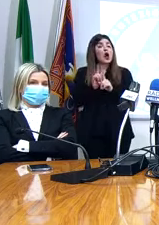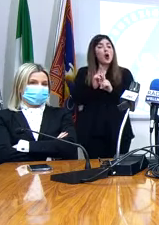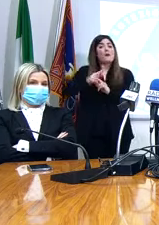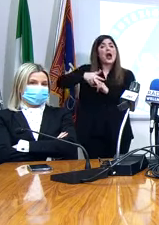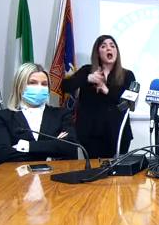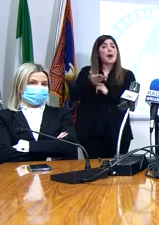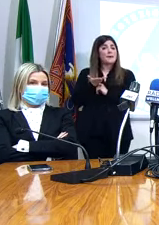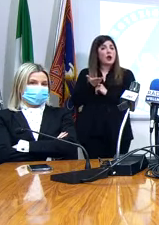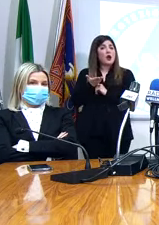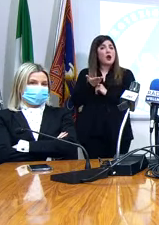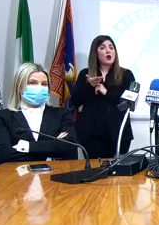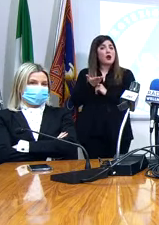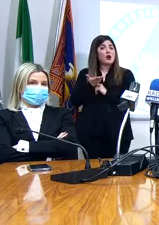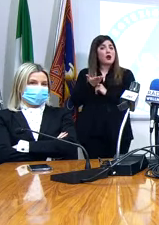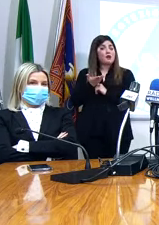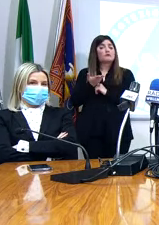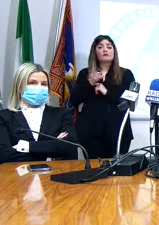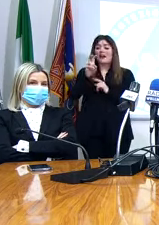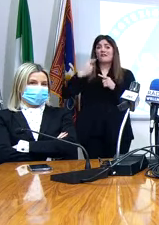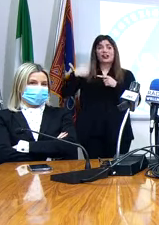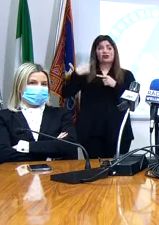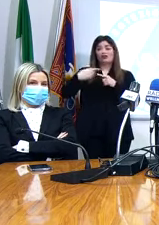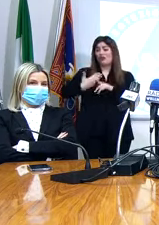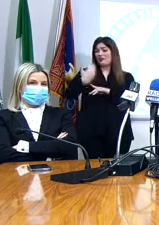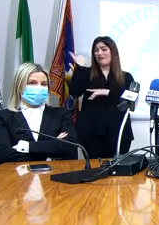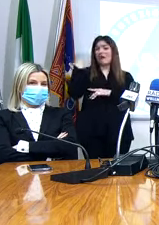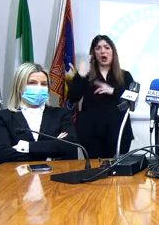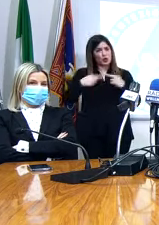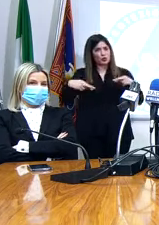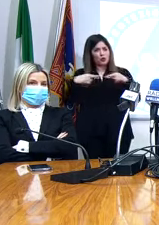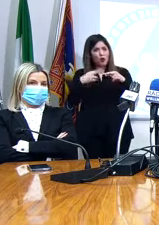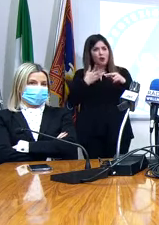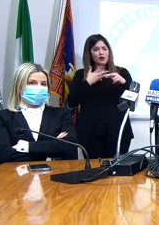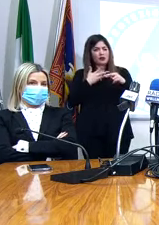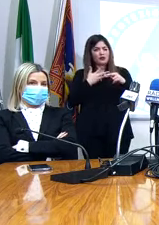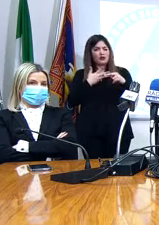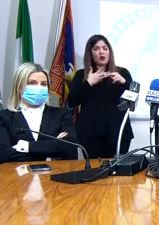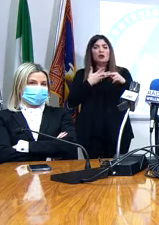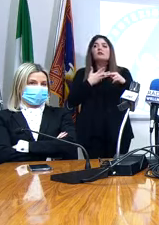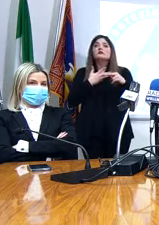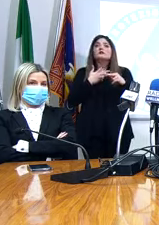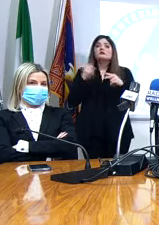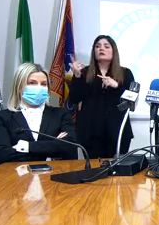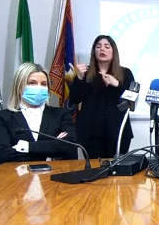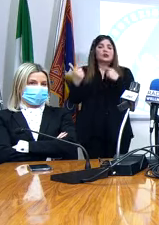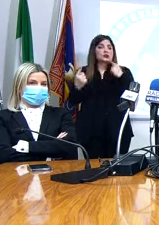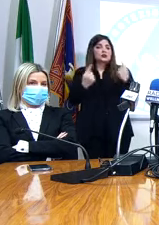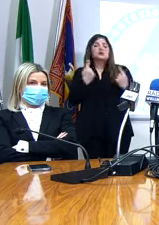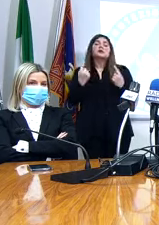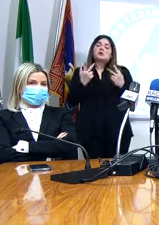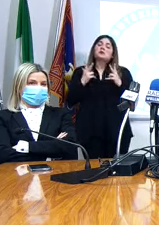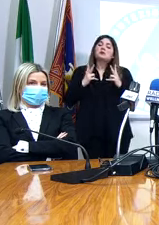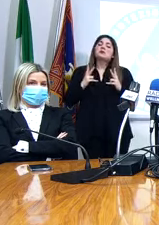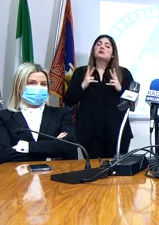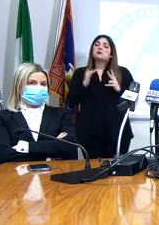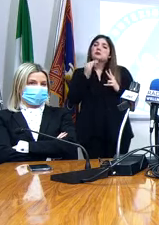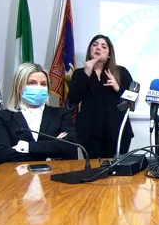La Calabria 20 giorni fa in una riunione parlava di situazione tranquilla, adesso torna a crescere. Perché dico queste robe?